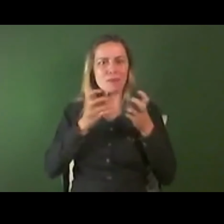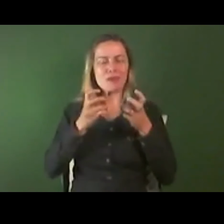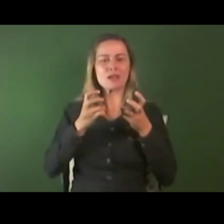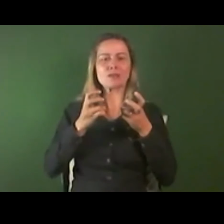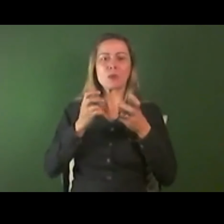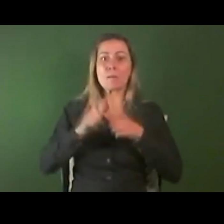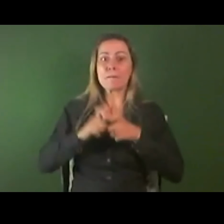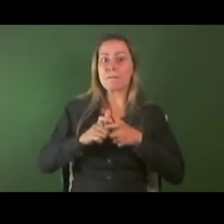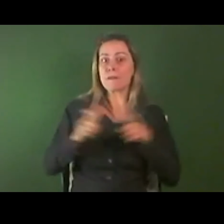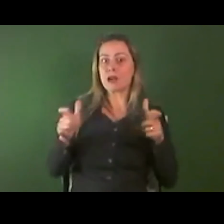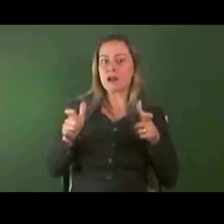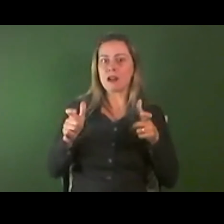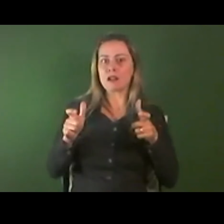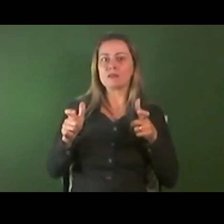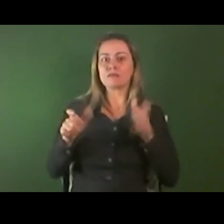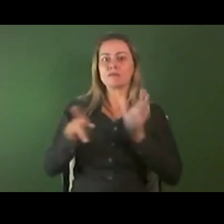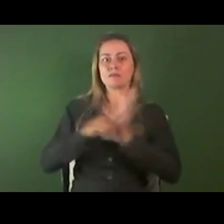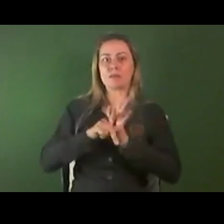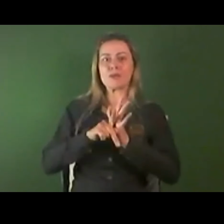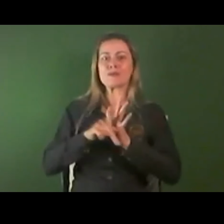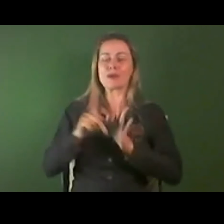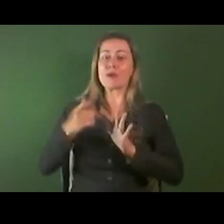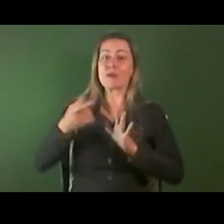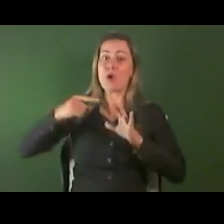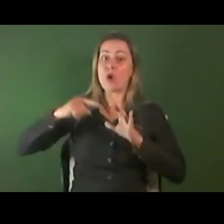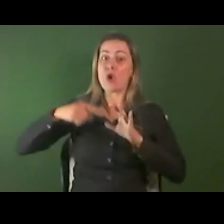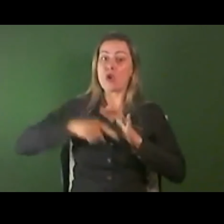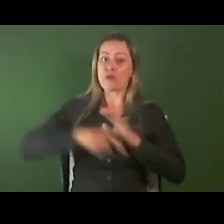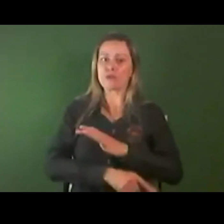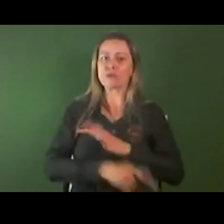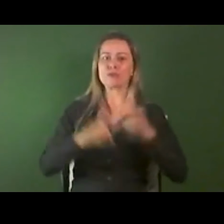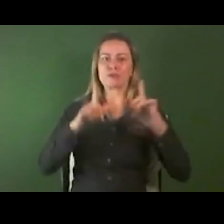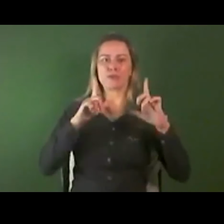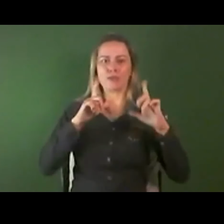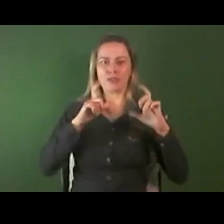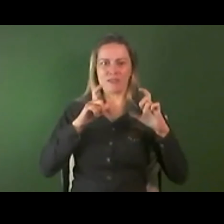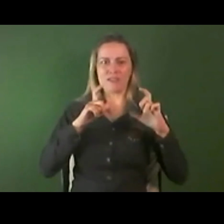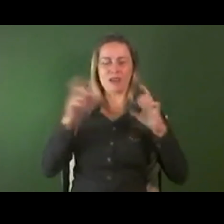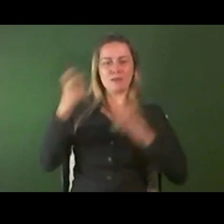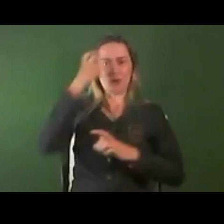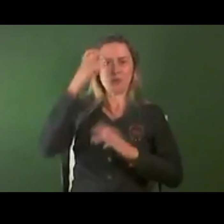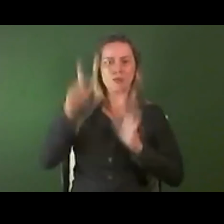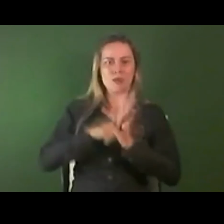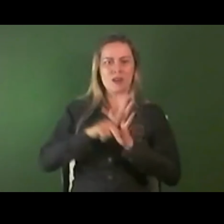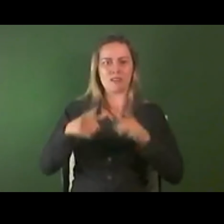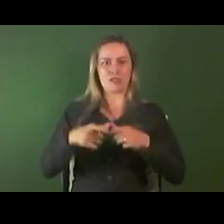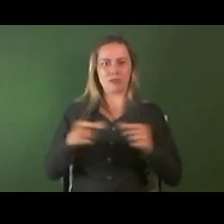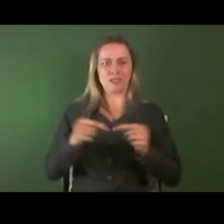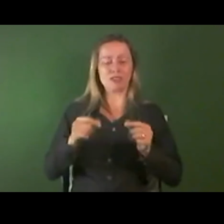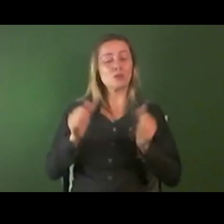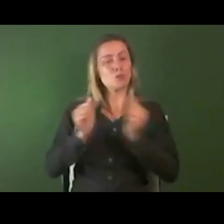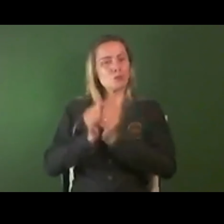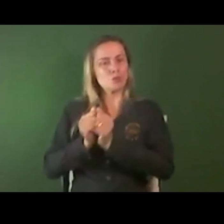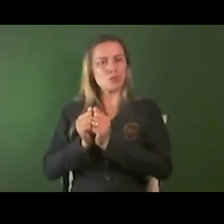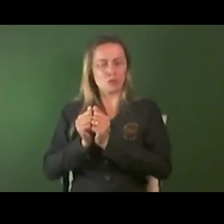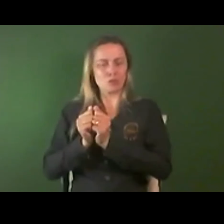e o tamanho do buraco que é o que a fotografia, o que a cultura japonesa e a fotografia